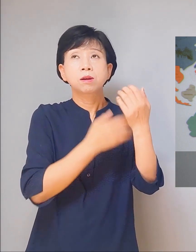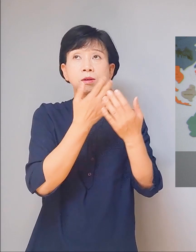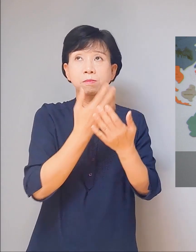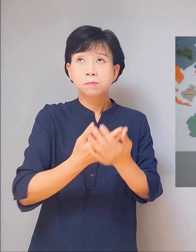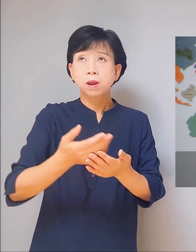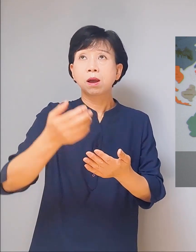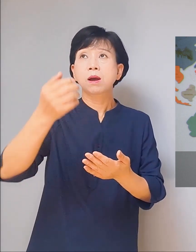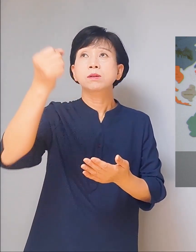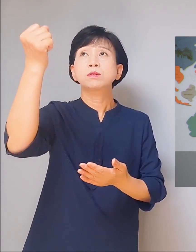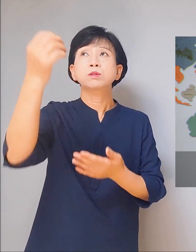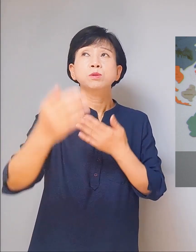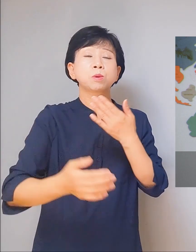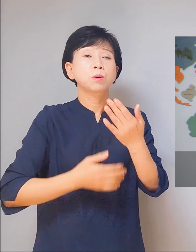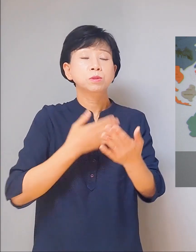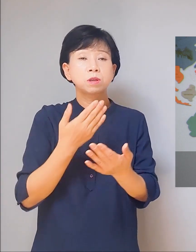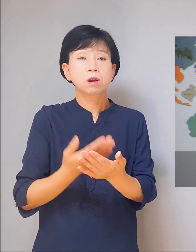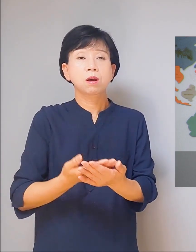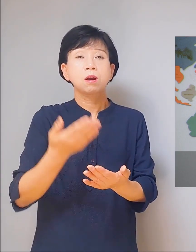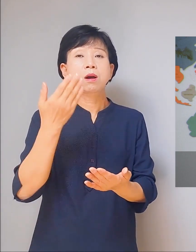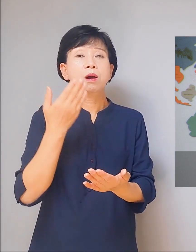능력